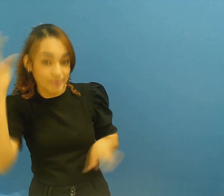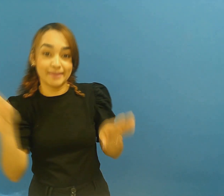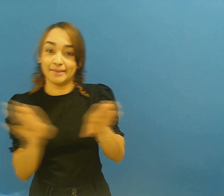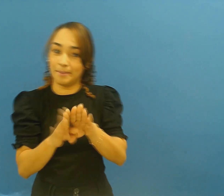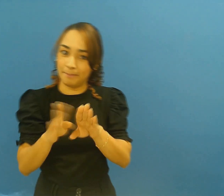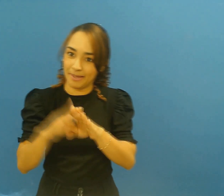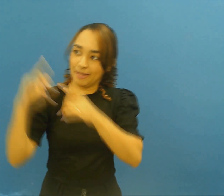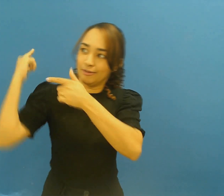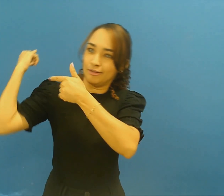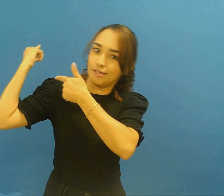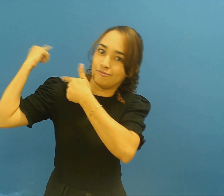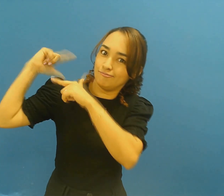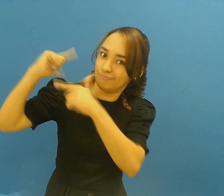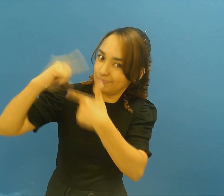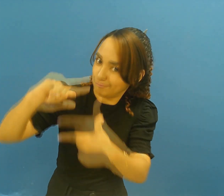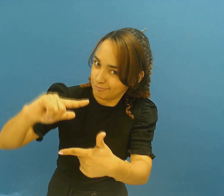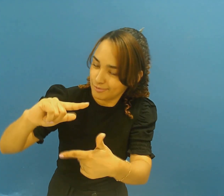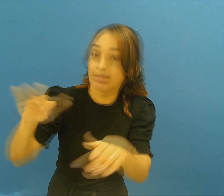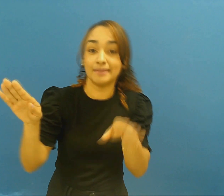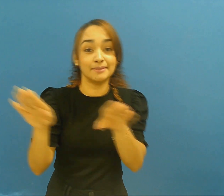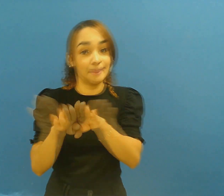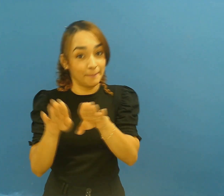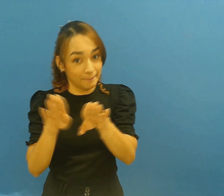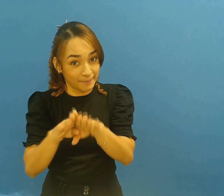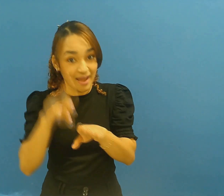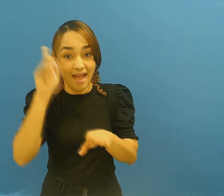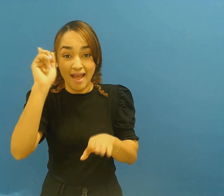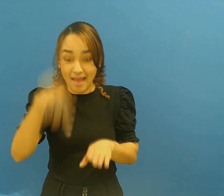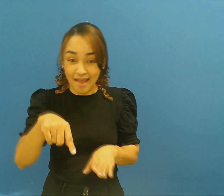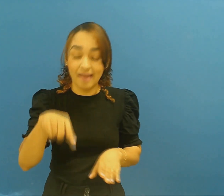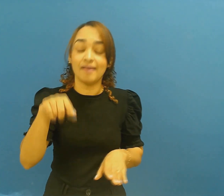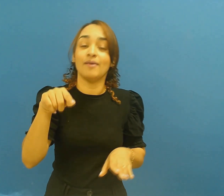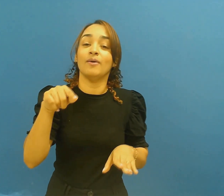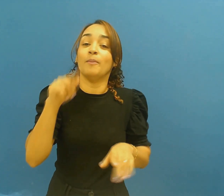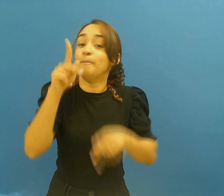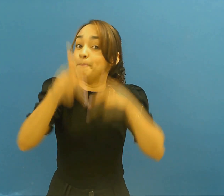conhecer as suas tradições,